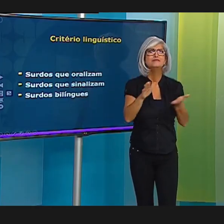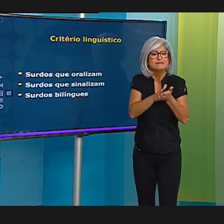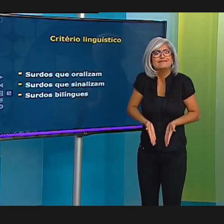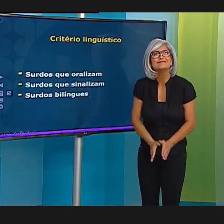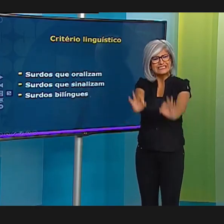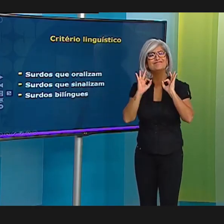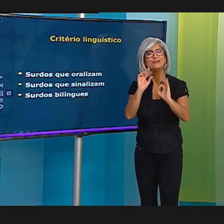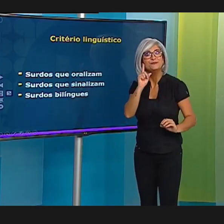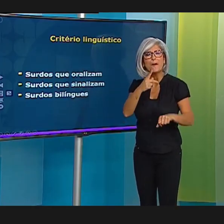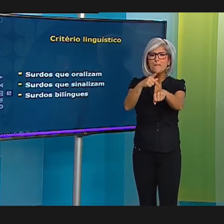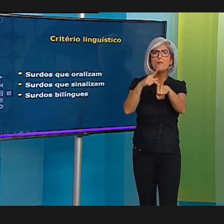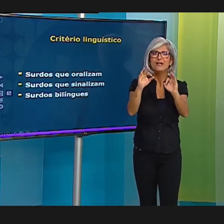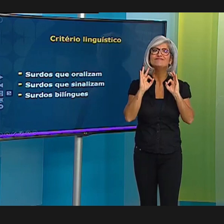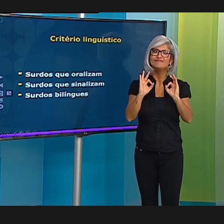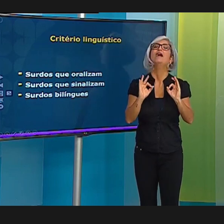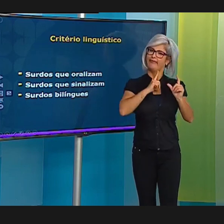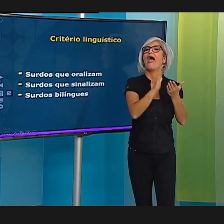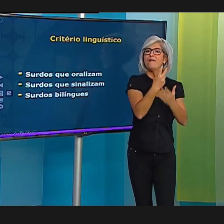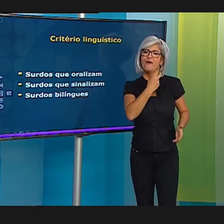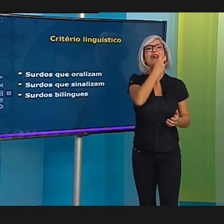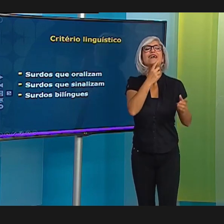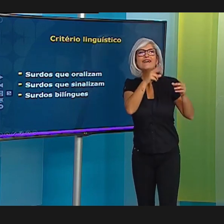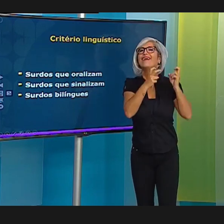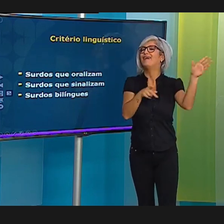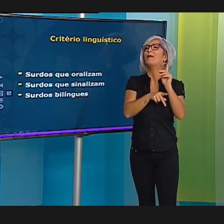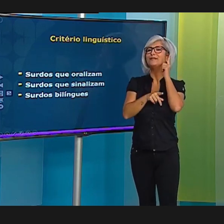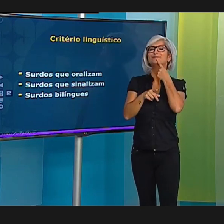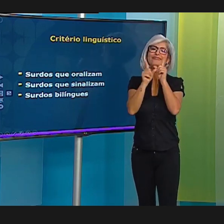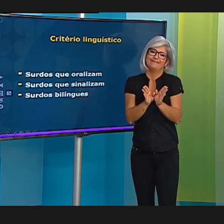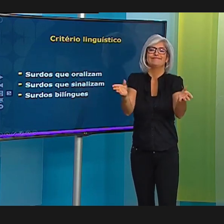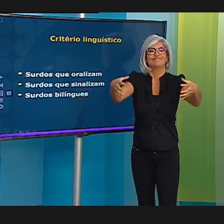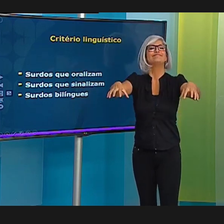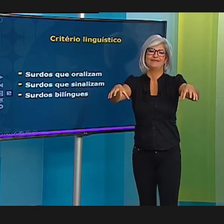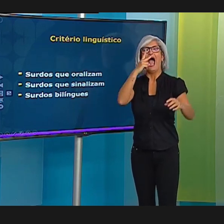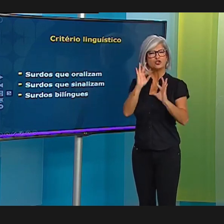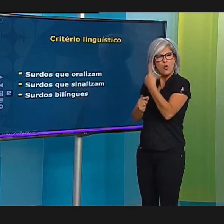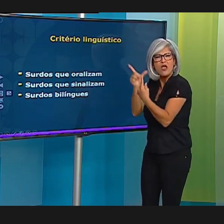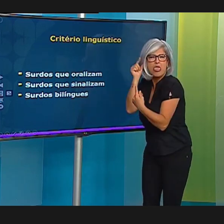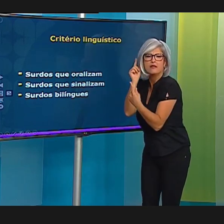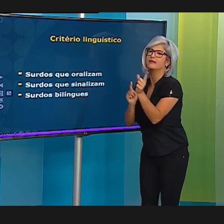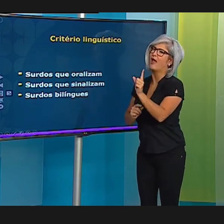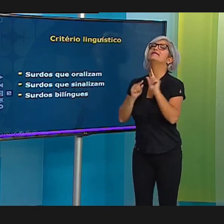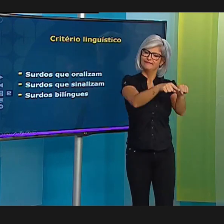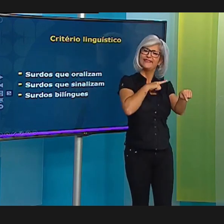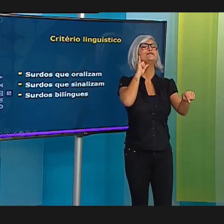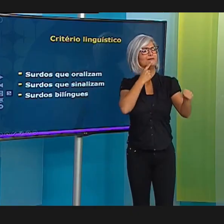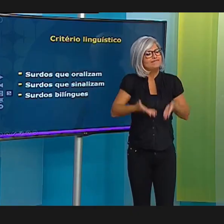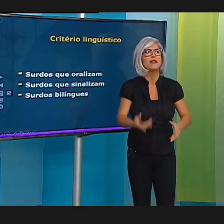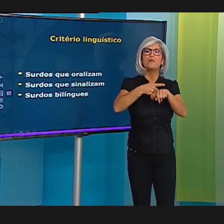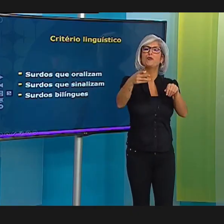Existem surdos que sinalizam, que nascem surdos, que chamamos de surdos puros. Alguns, mesmo nascendo surdos, ainda oralizam, têm a capacidade de oralizar. Não é somente pelo o fato da